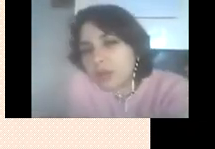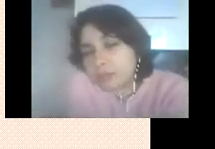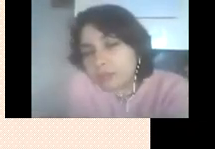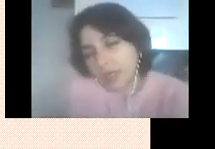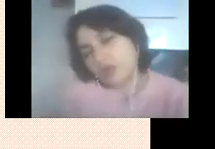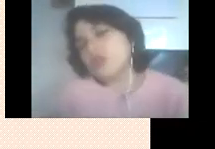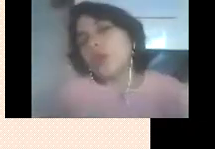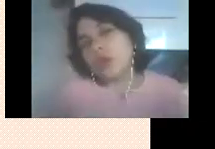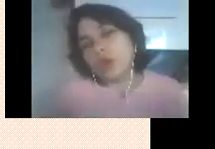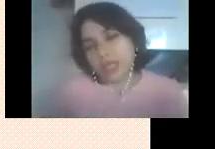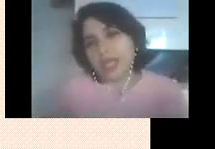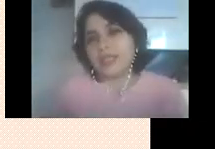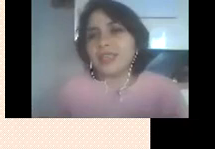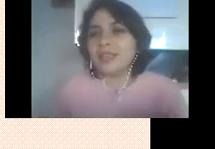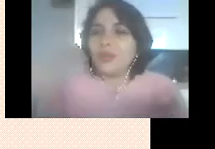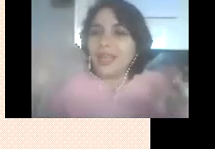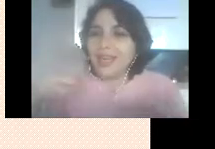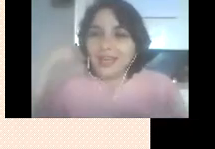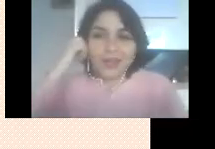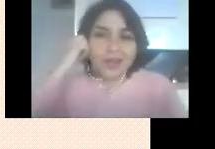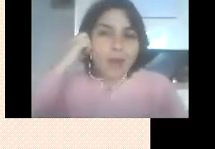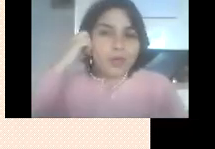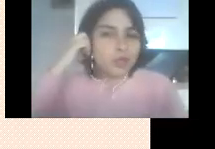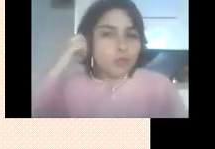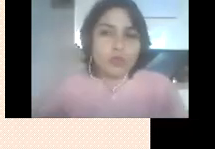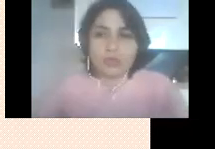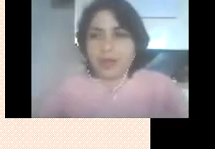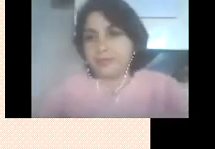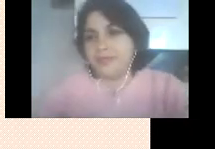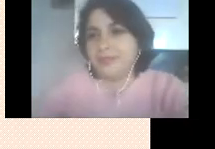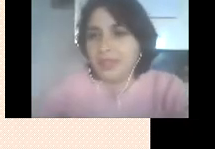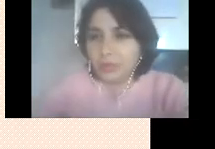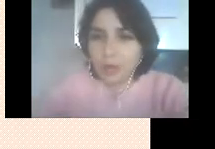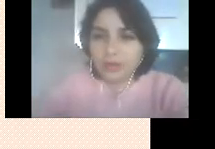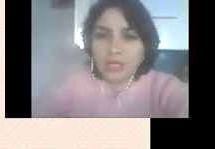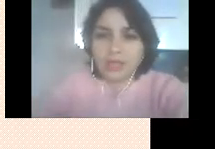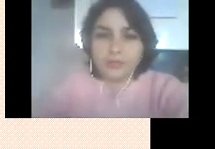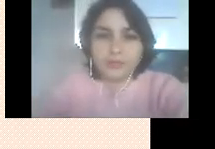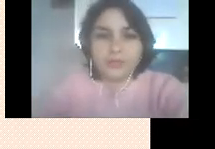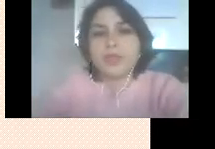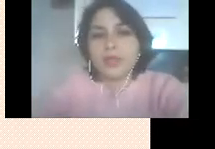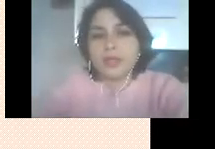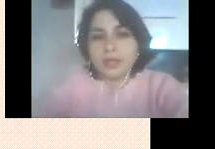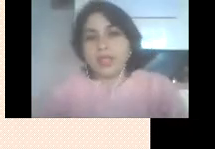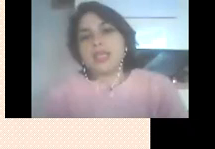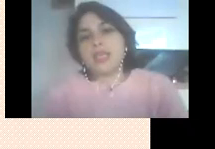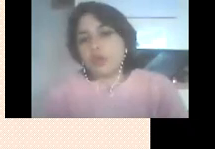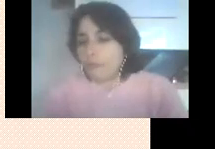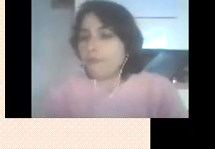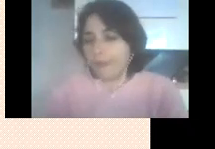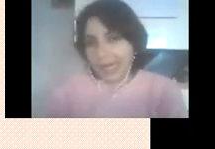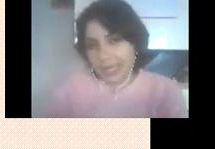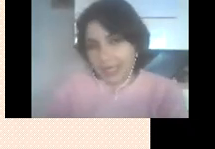dijo, para construir un cojín, ¿cierto? Al perrito Mamushka, una mantita. Y ahí